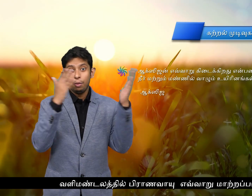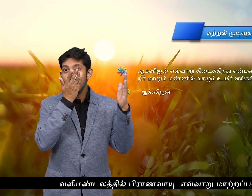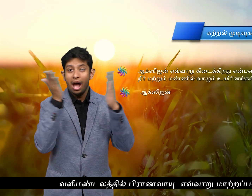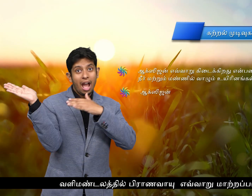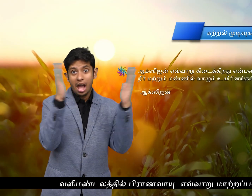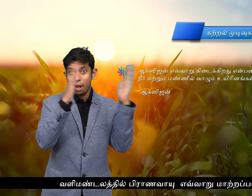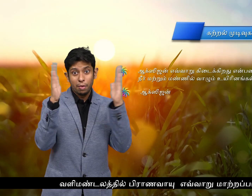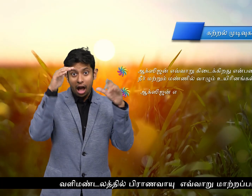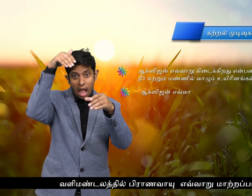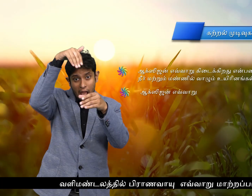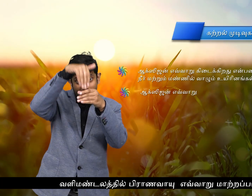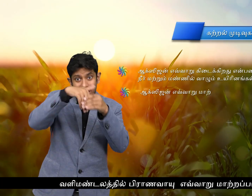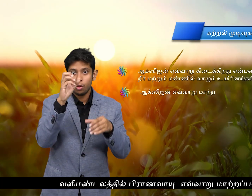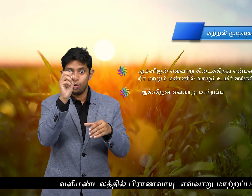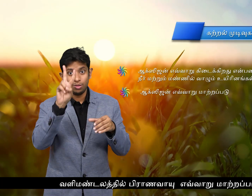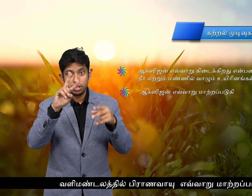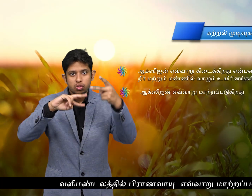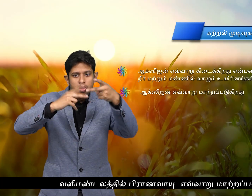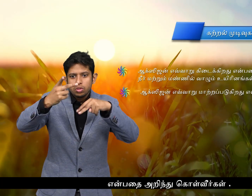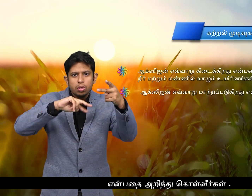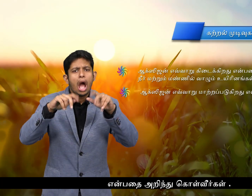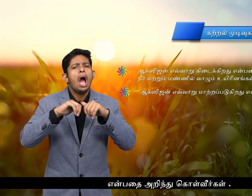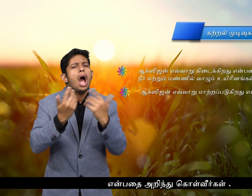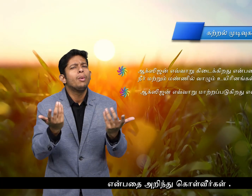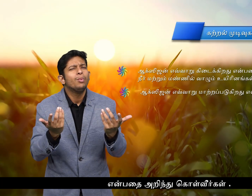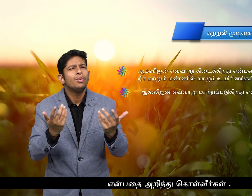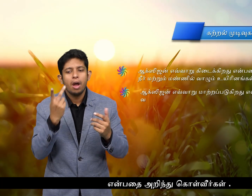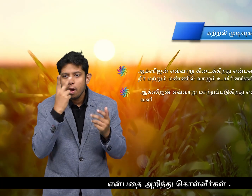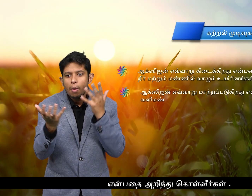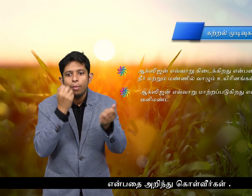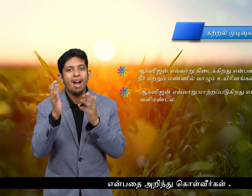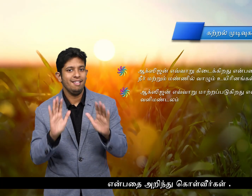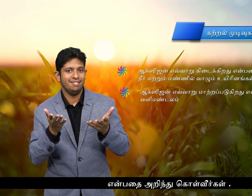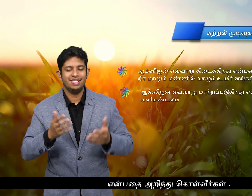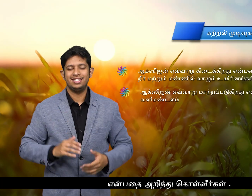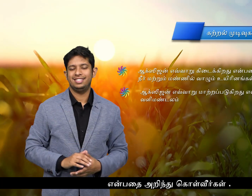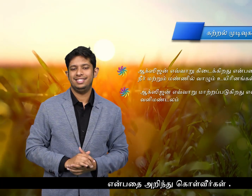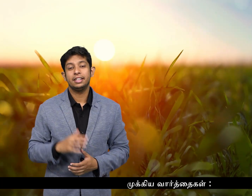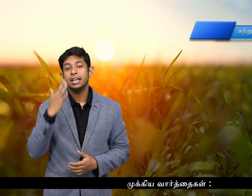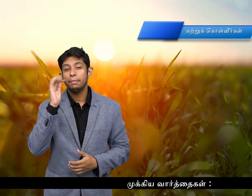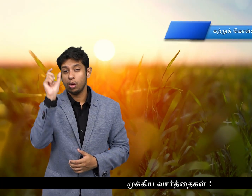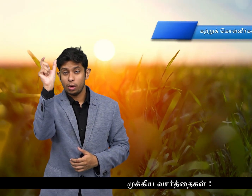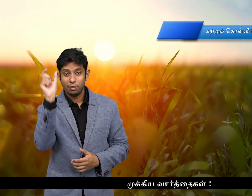வளிமண்டலத்தில் பிராணவாயு எவ்வாறு மாற்றப்படுகிறது என்பதை அறிந்து கொள்வீர்கள். முக்கிய